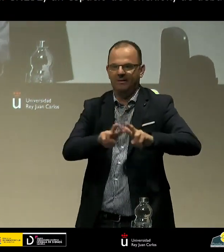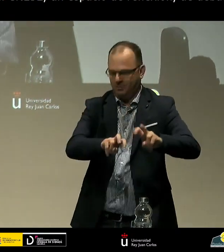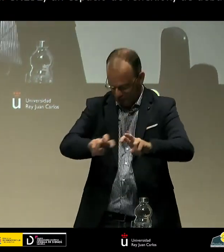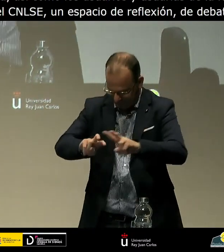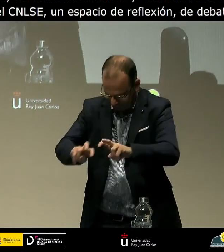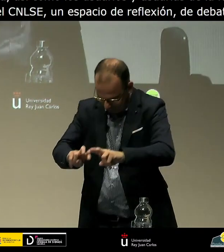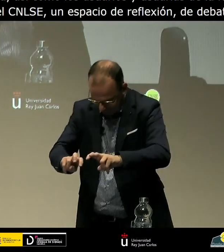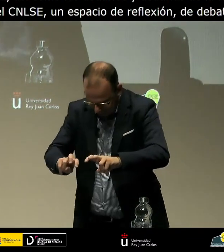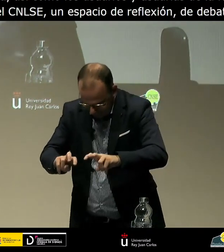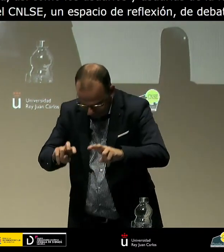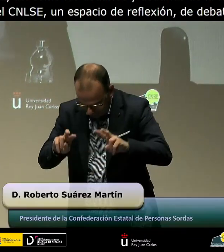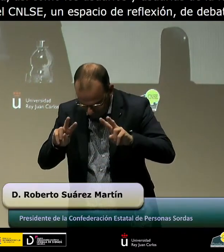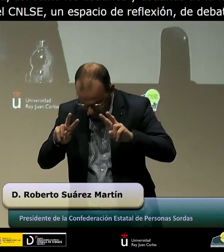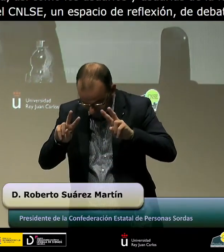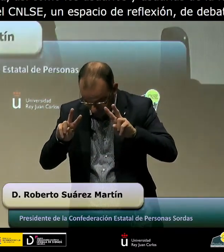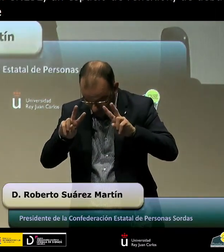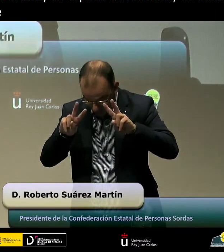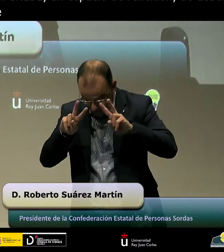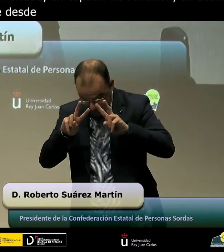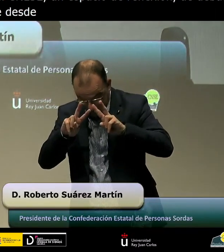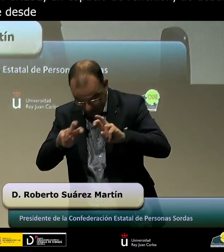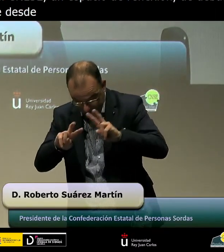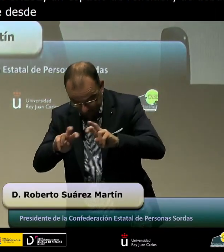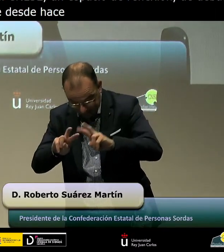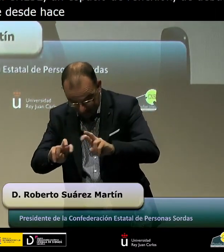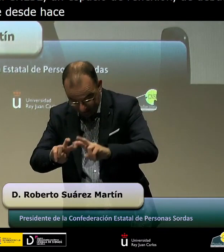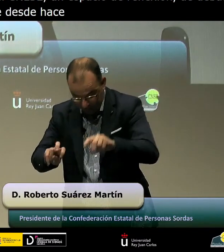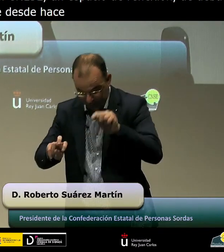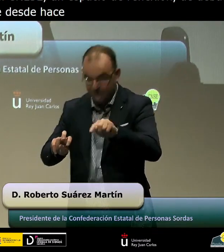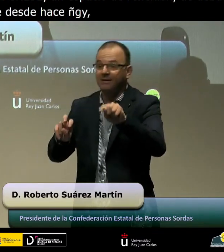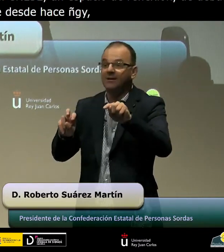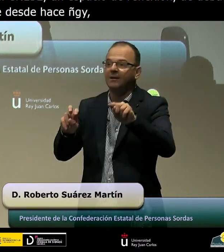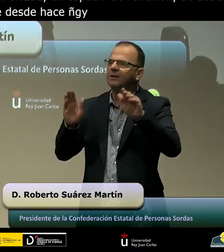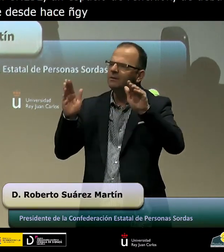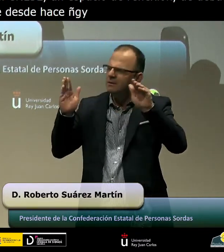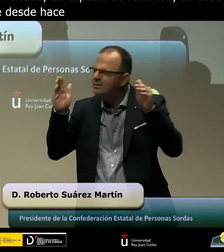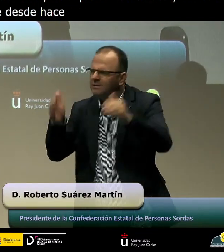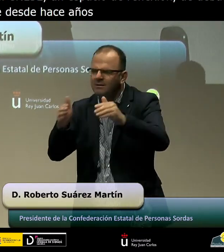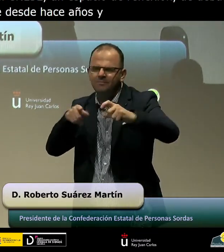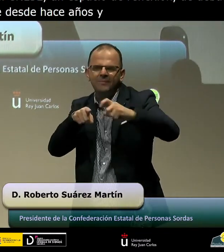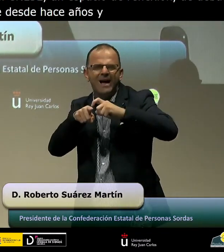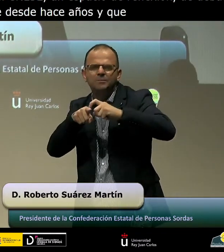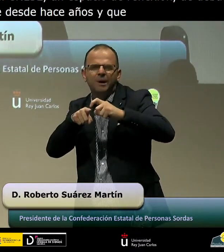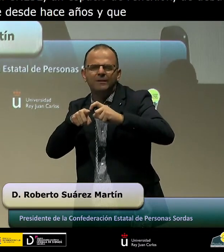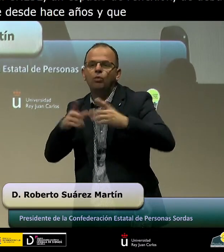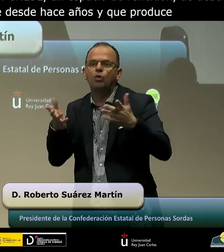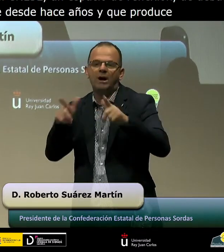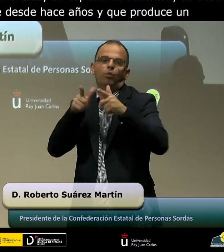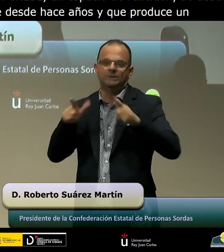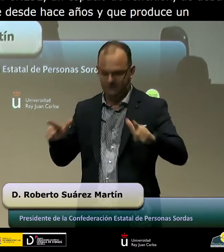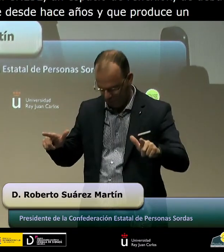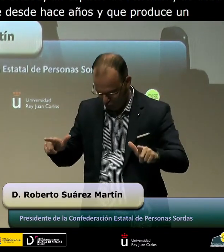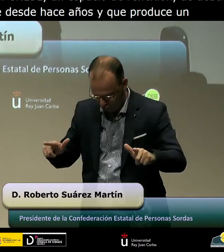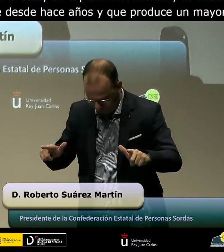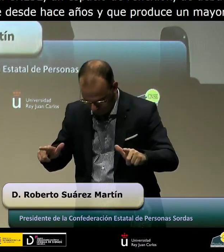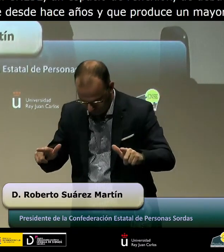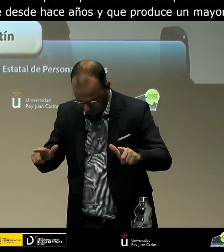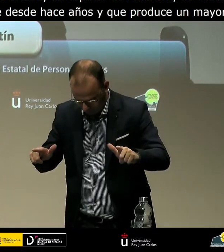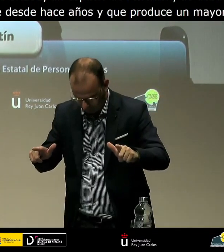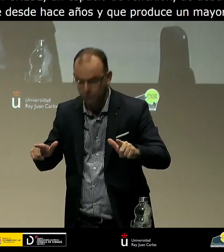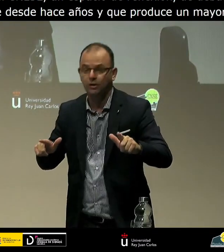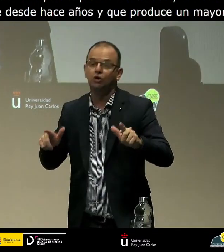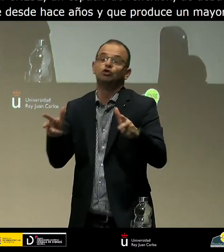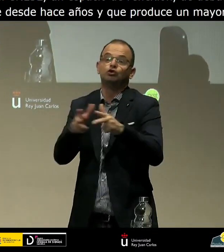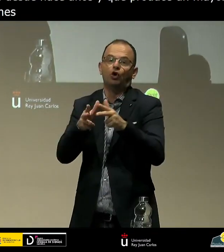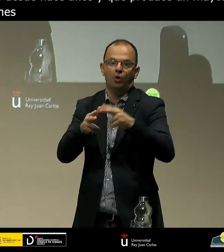realizándose desde hace años y que produce un mayor número de investigaciones centrada en los